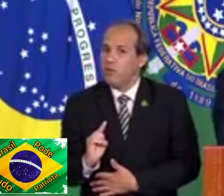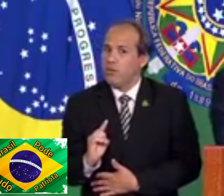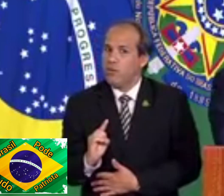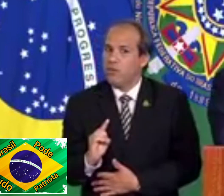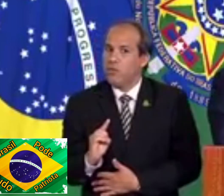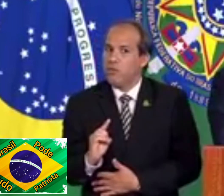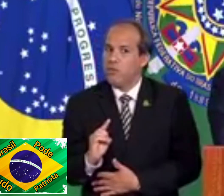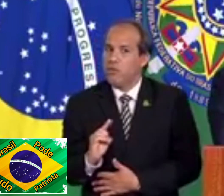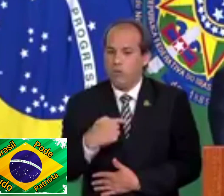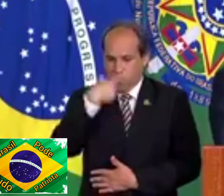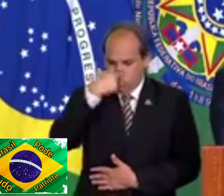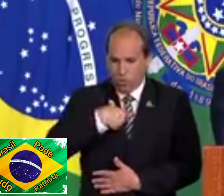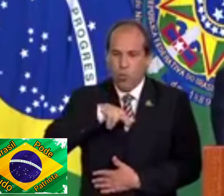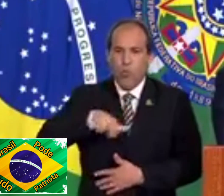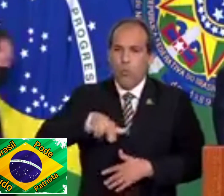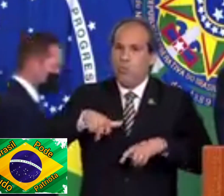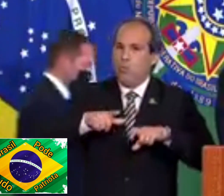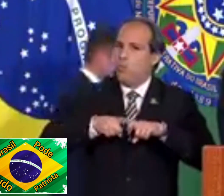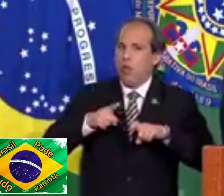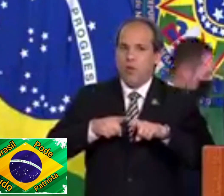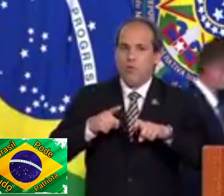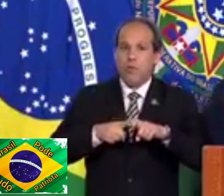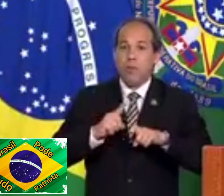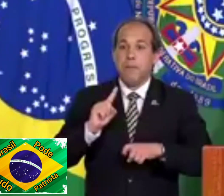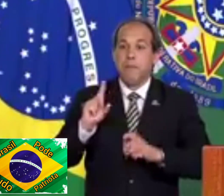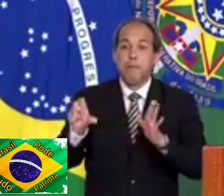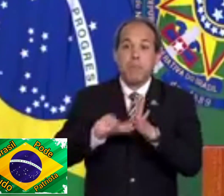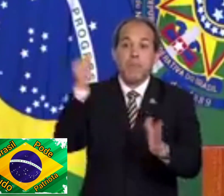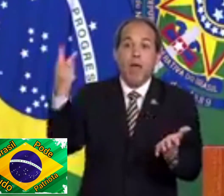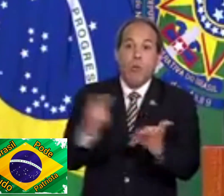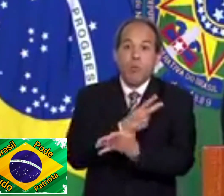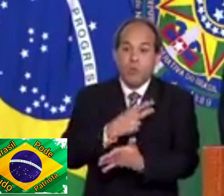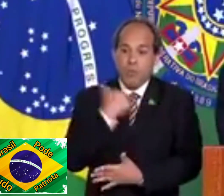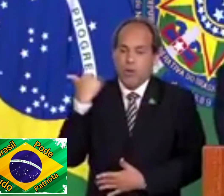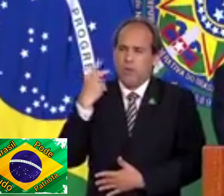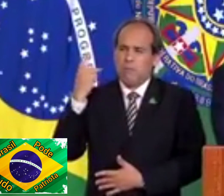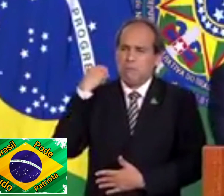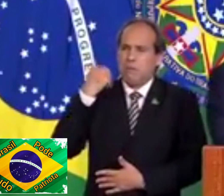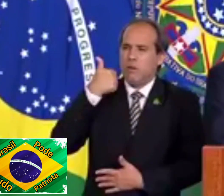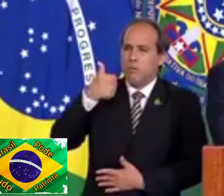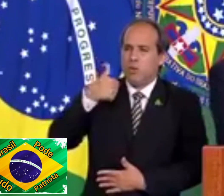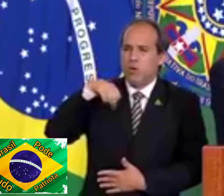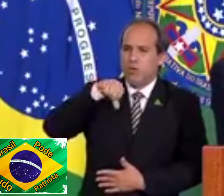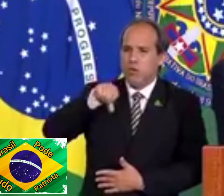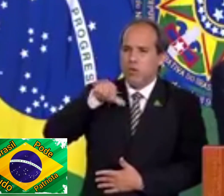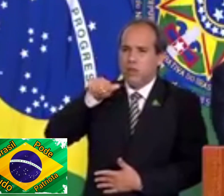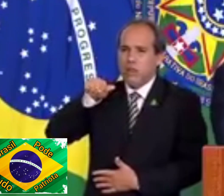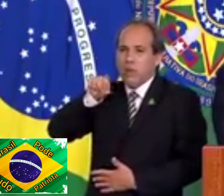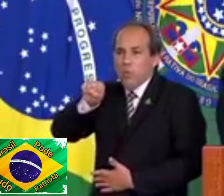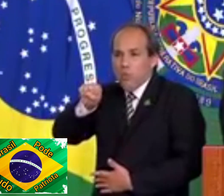Não sou médico. O primeiro encontro, idos de 1978.